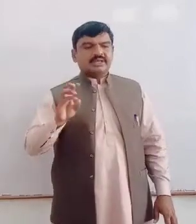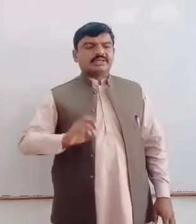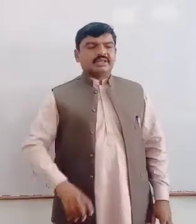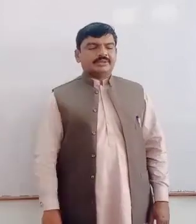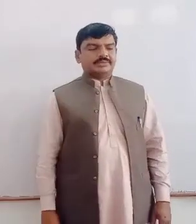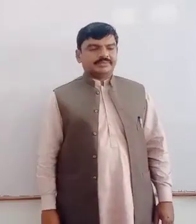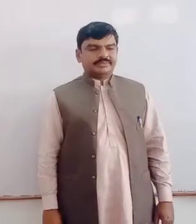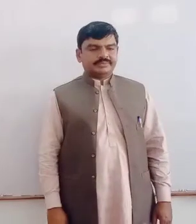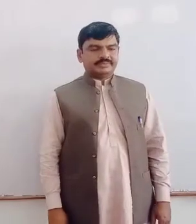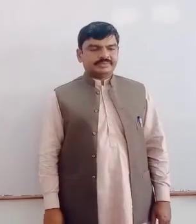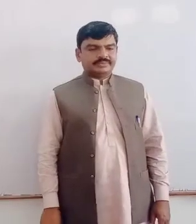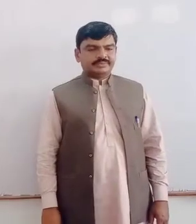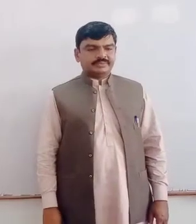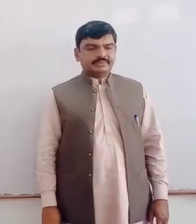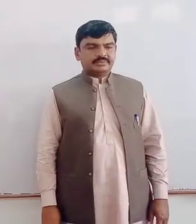रखते ज़ोहर